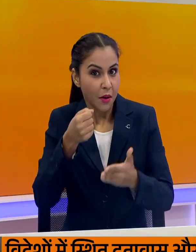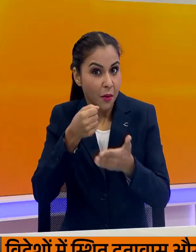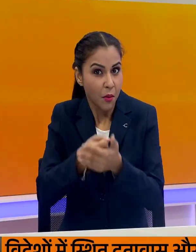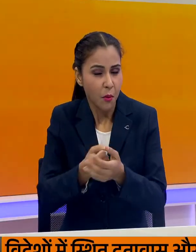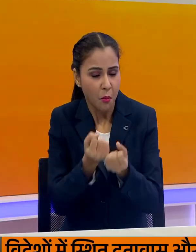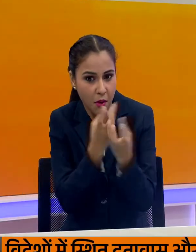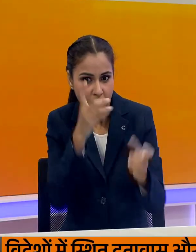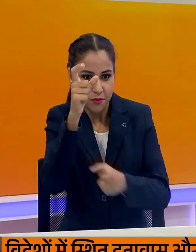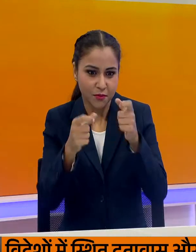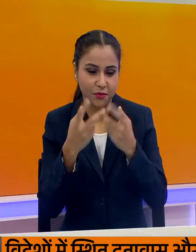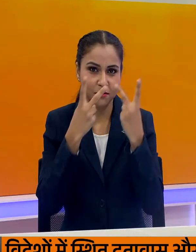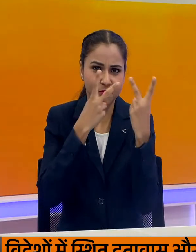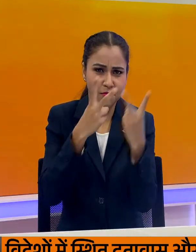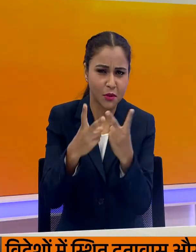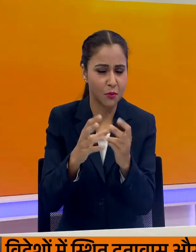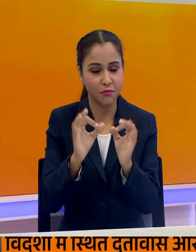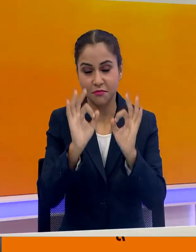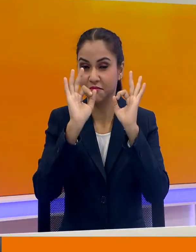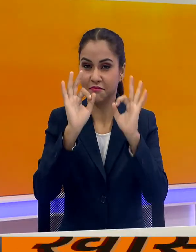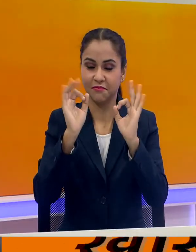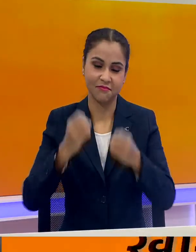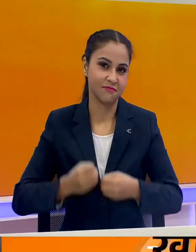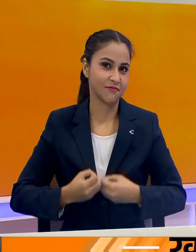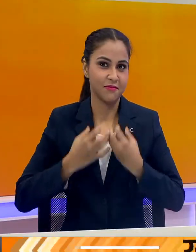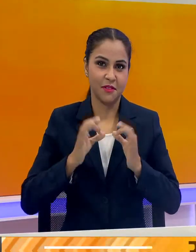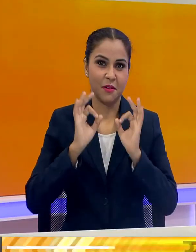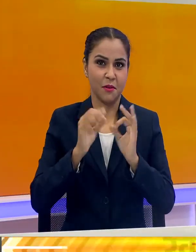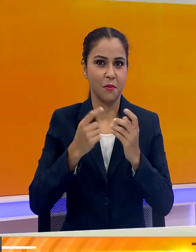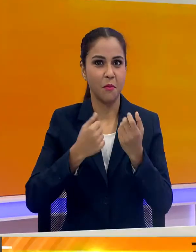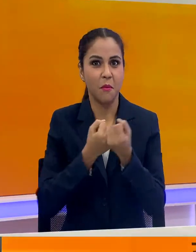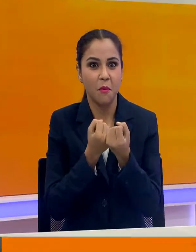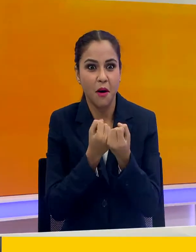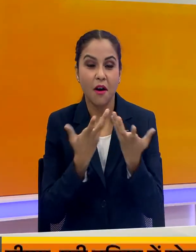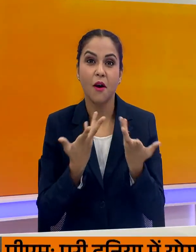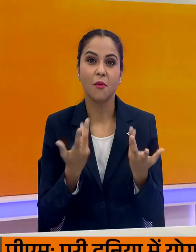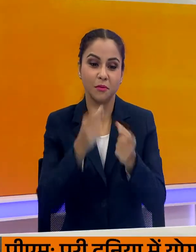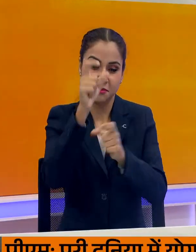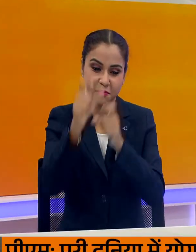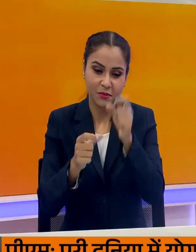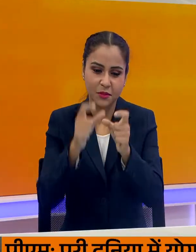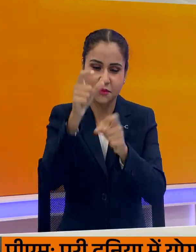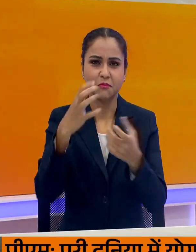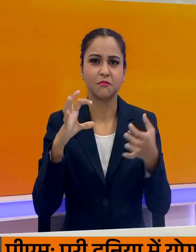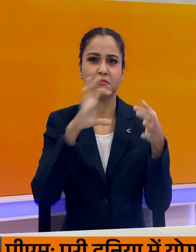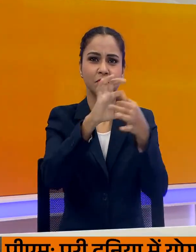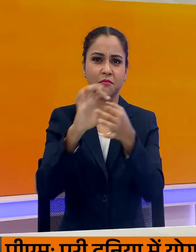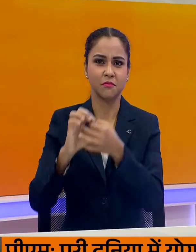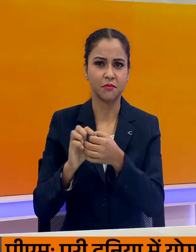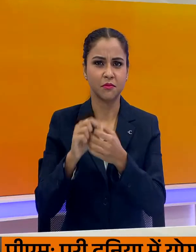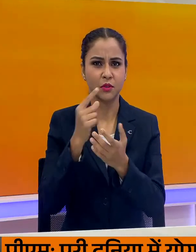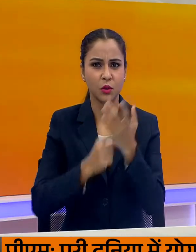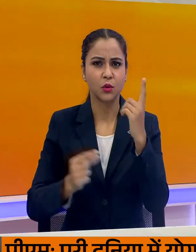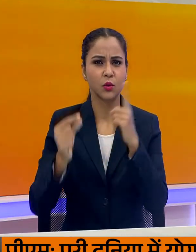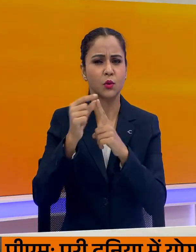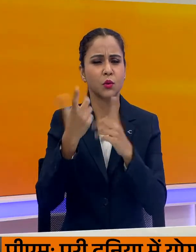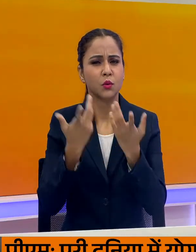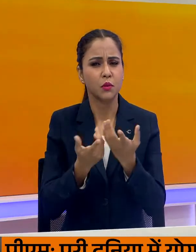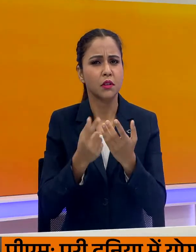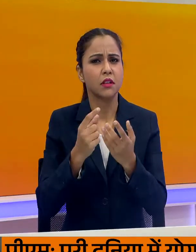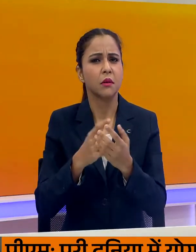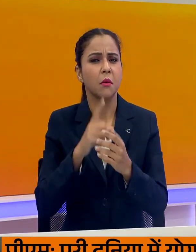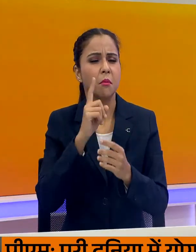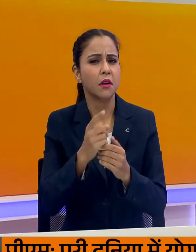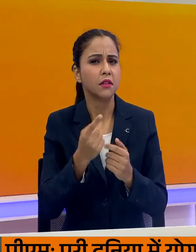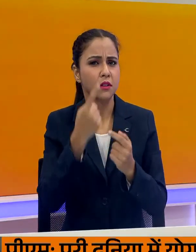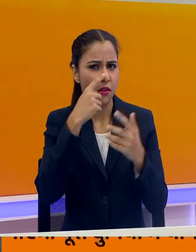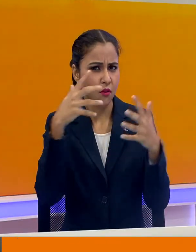लोग देखे तो बहुत अच्छा और रिफ्रेशिंग लग रहा है कि इतने सारे लोग हमारे साथ जुड़े। योगा सभी जेंडर्स के लिए तो बहुत इंपॉर्टेंट है, लेकिन महिलाओं के